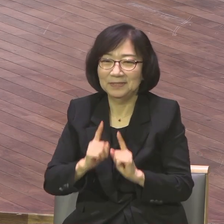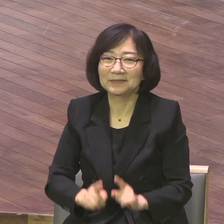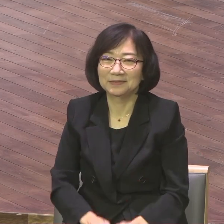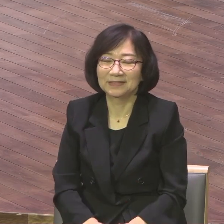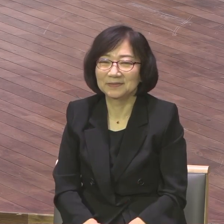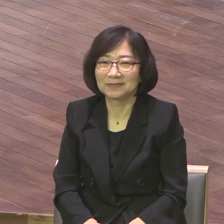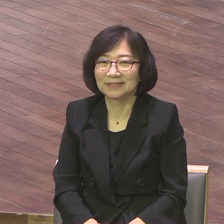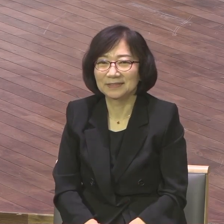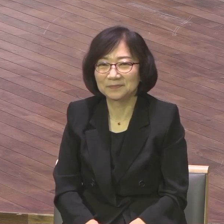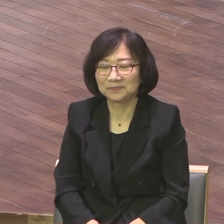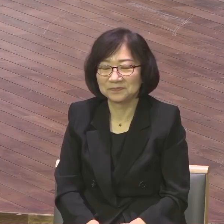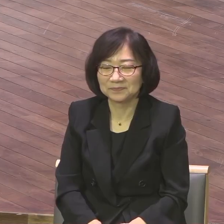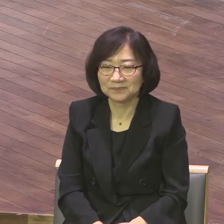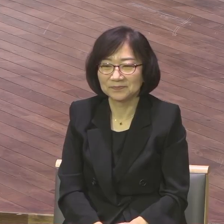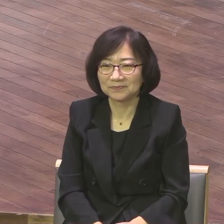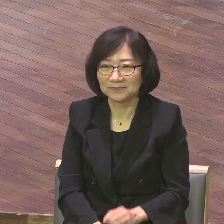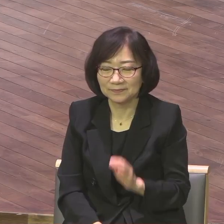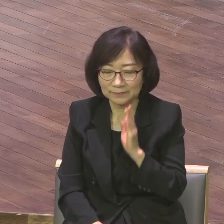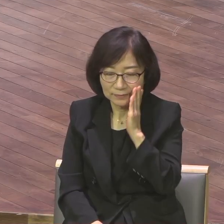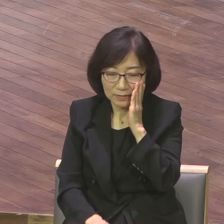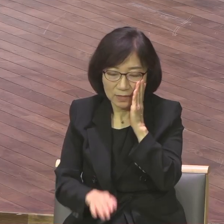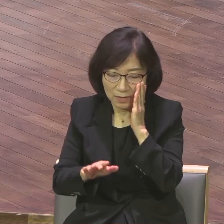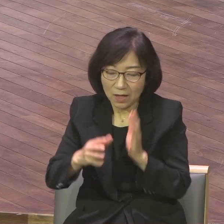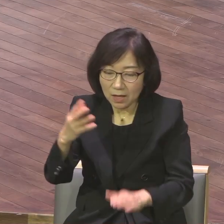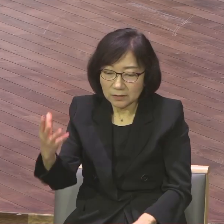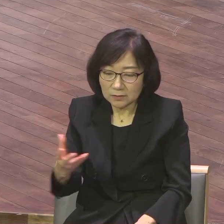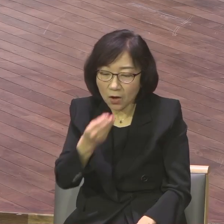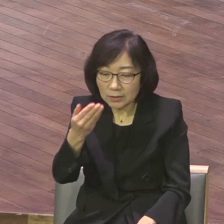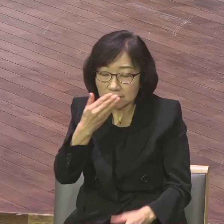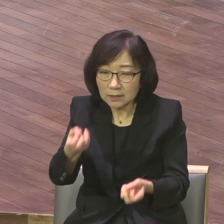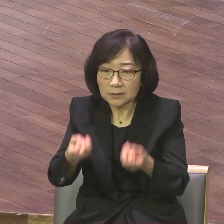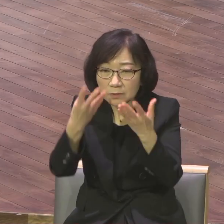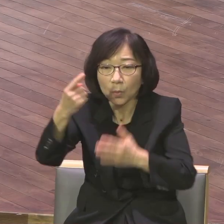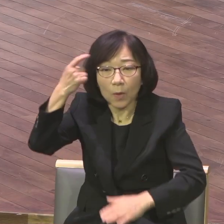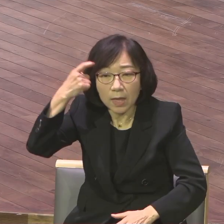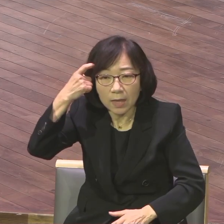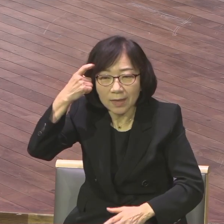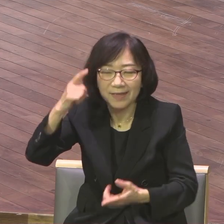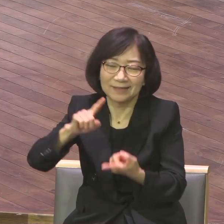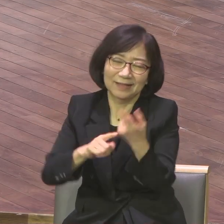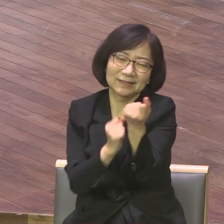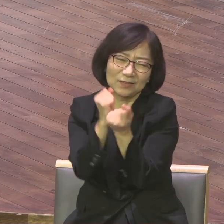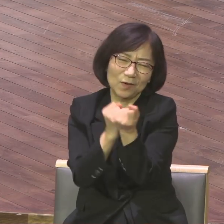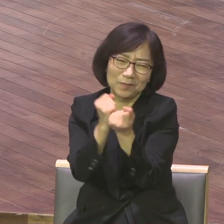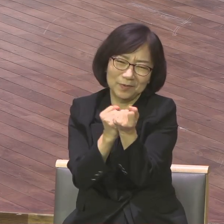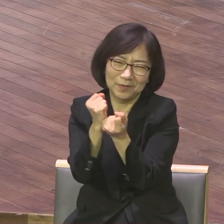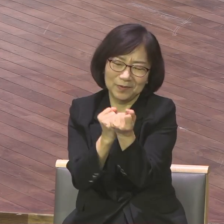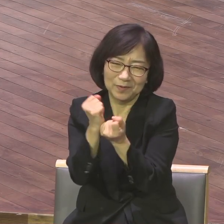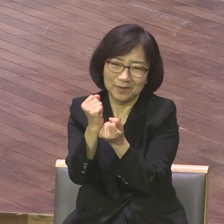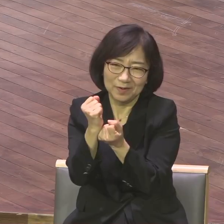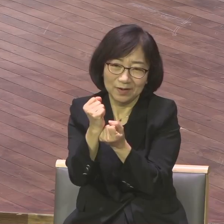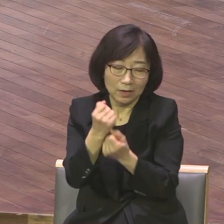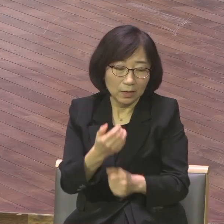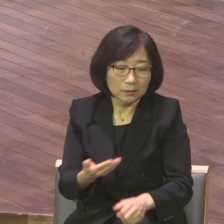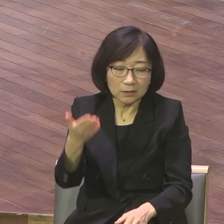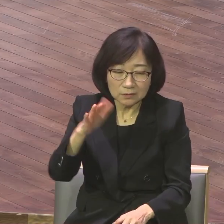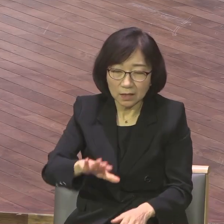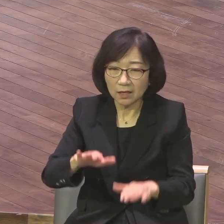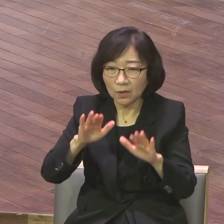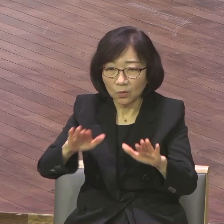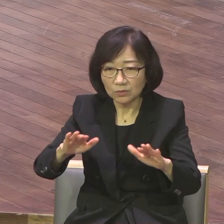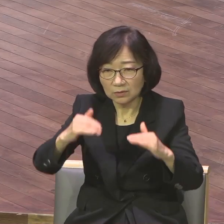자, 이 말씀은 성찬의 이유와 근거가 되는 말씀입니다. 그런데 이